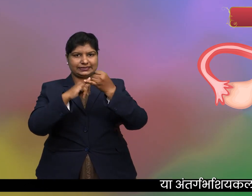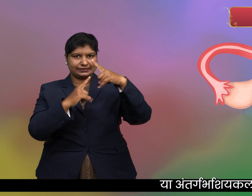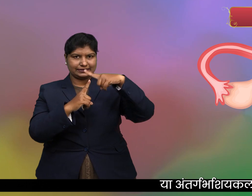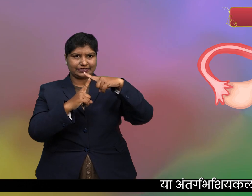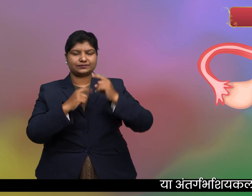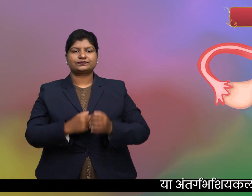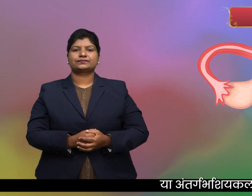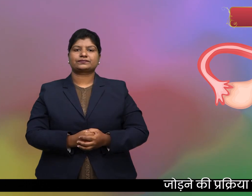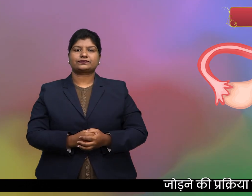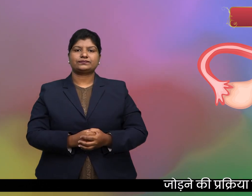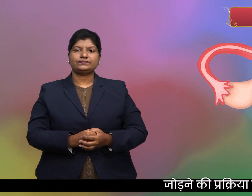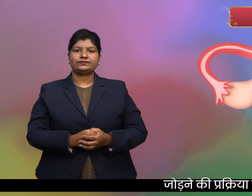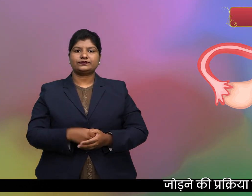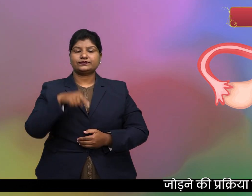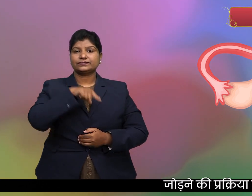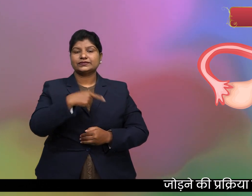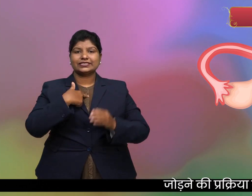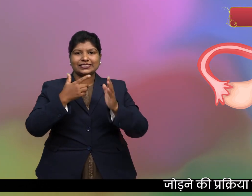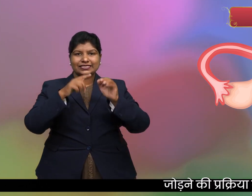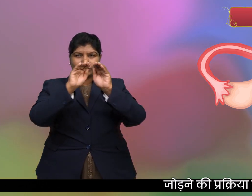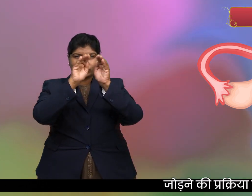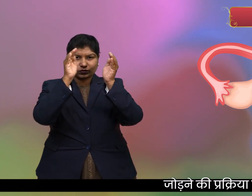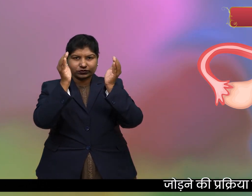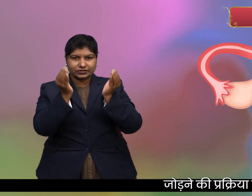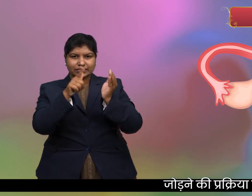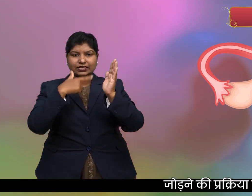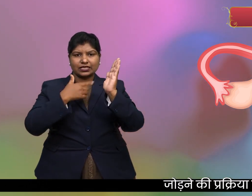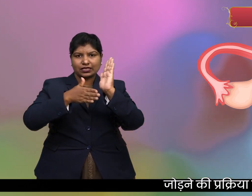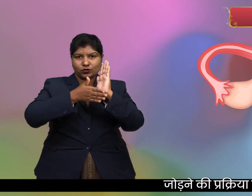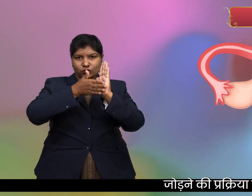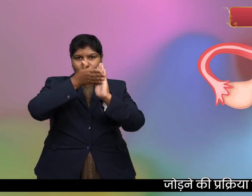से जोड़ने की प्रक्रिया को